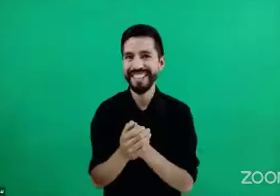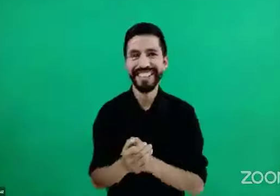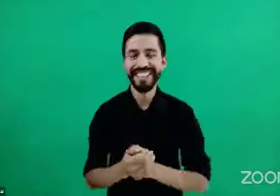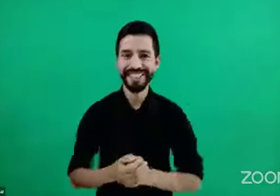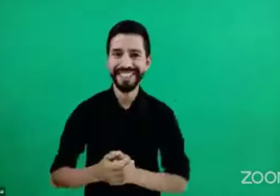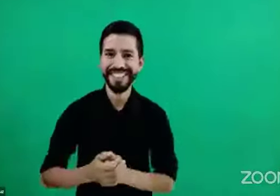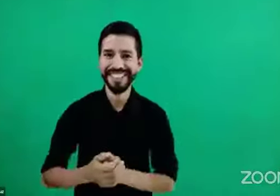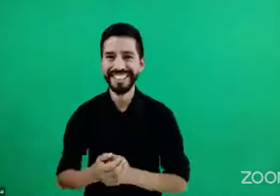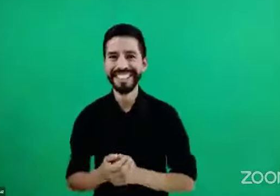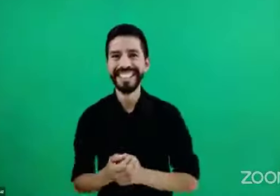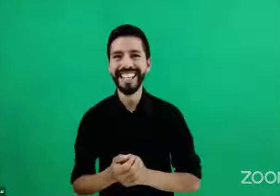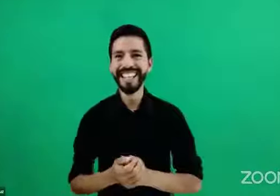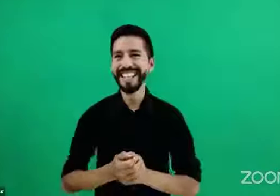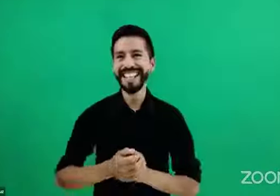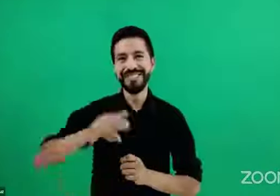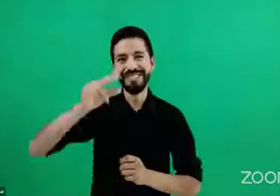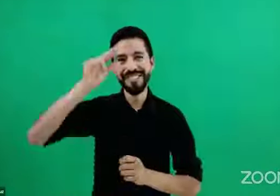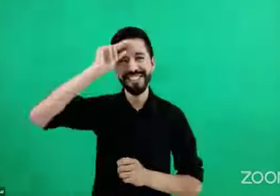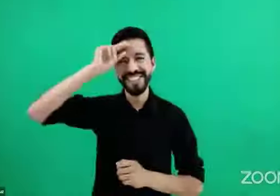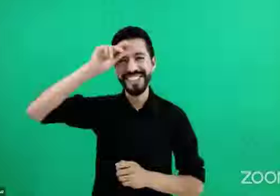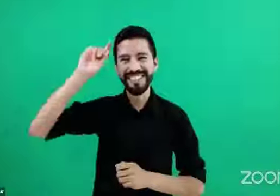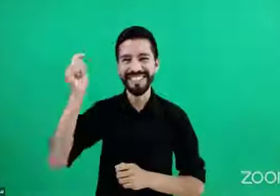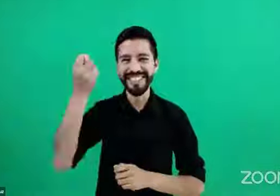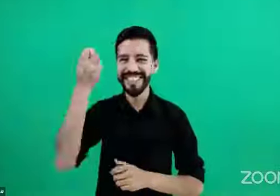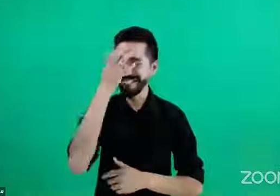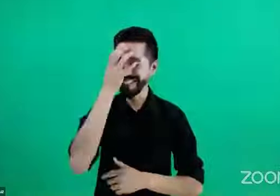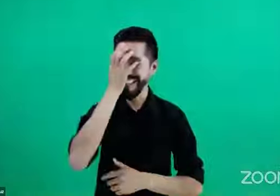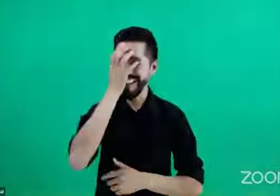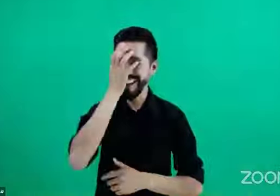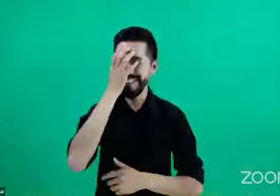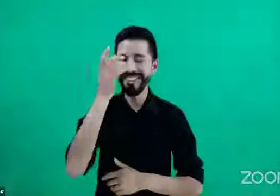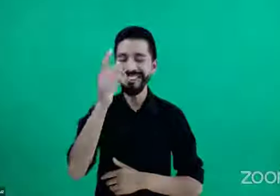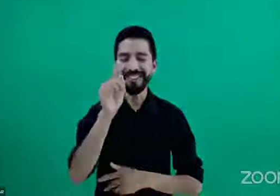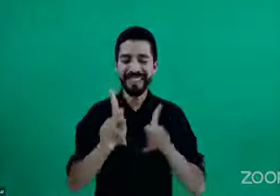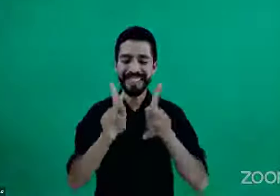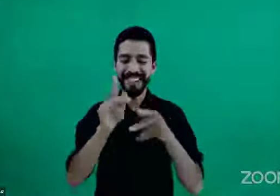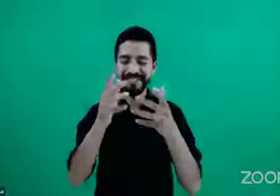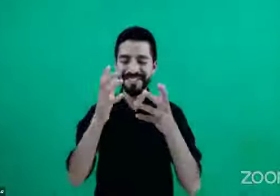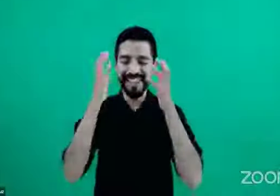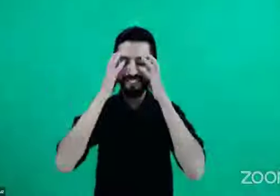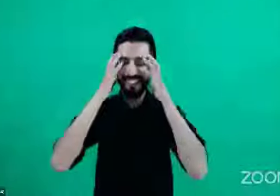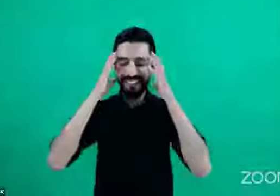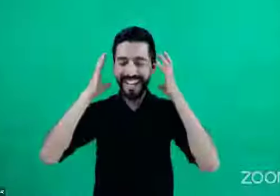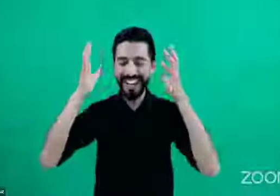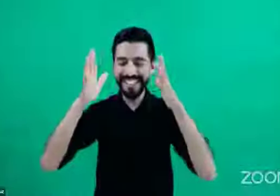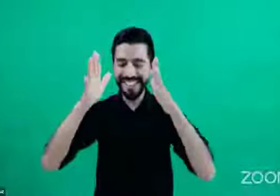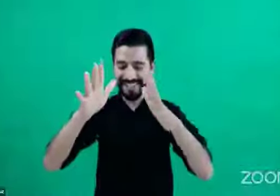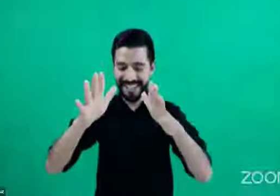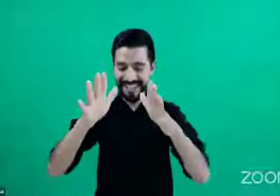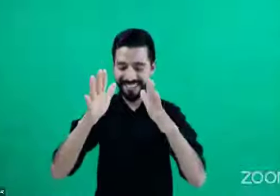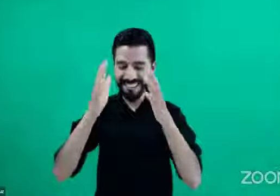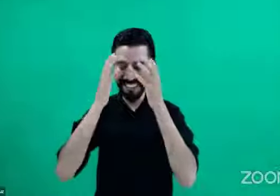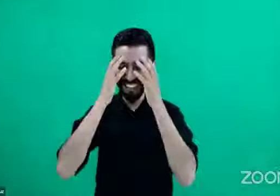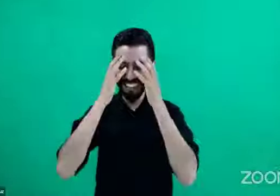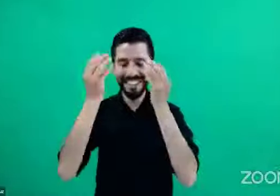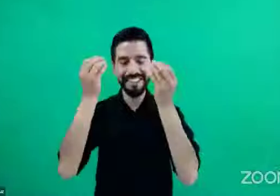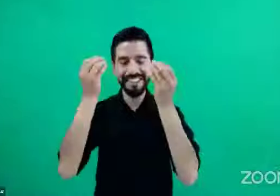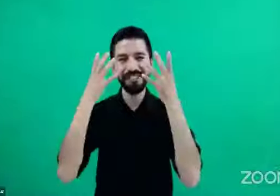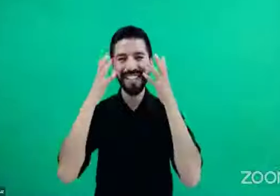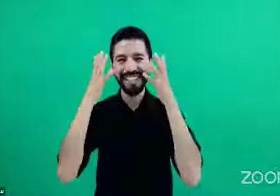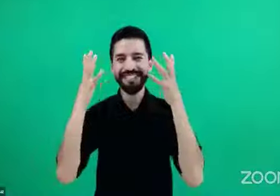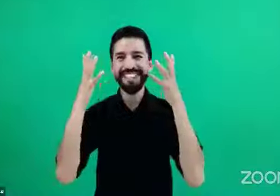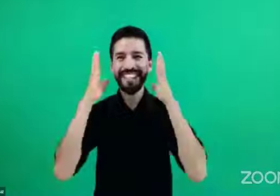así, ¿no? El que tiene mucho conocimiento de tecnología. A mí cuando platicamos me duele la cabeza porque digo, híjole,